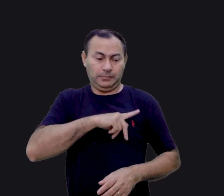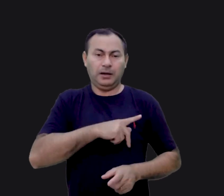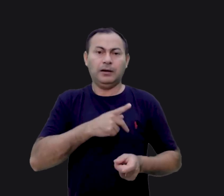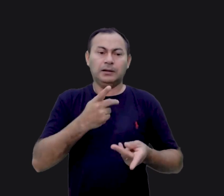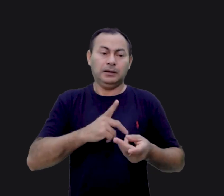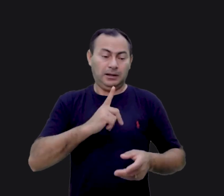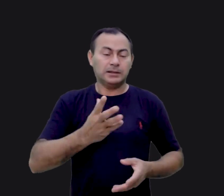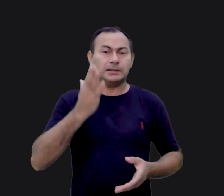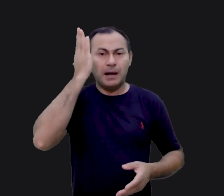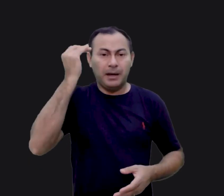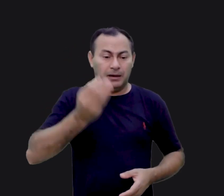passado